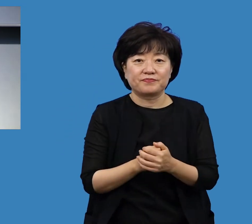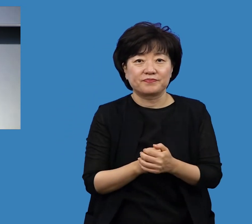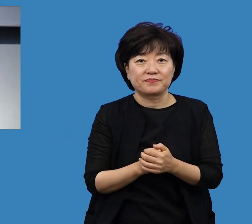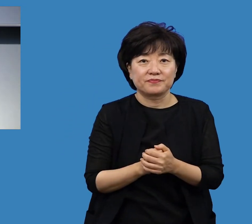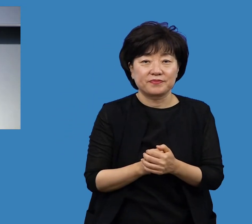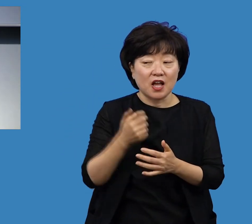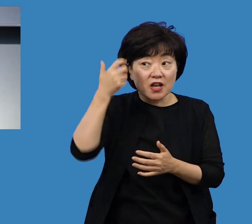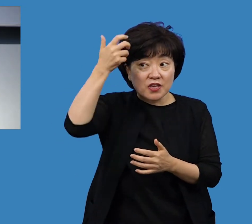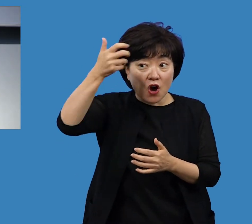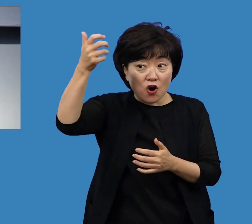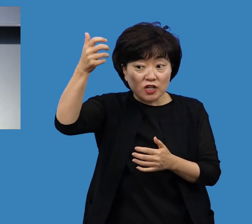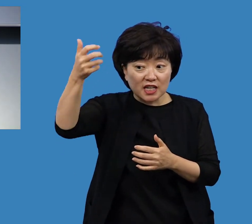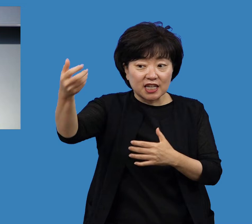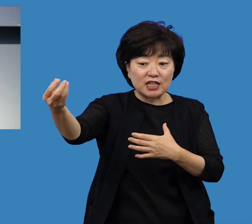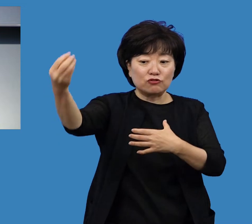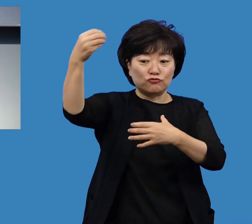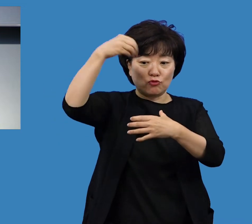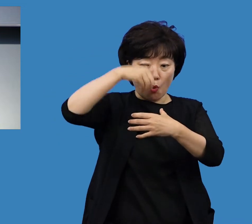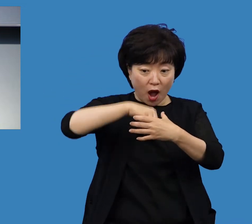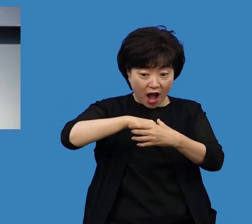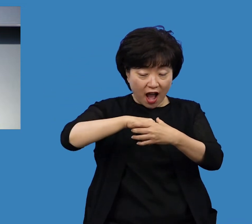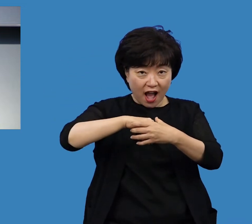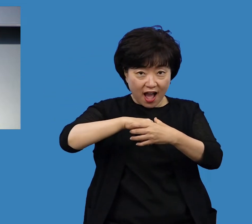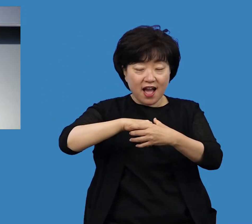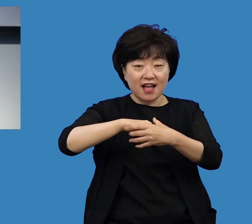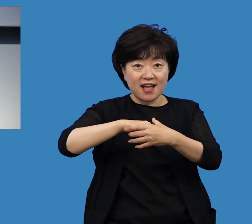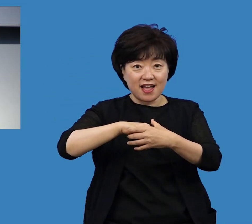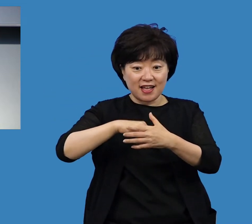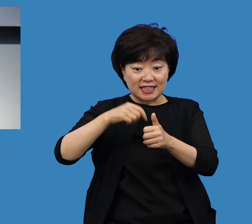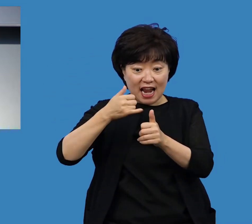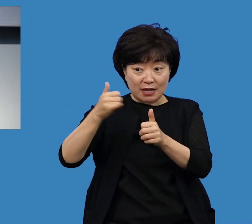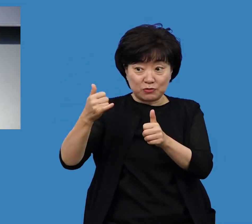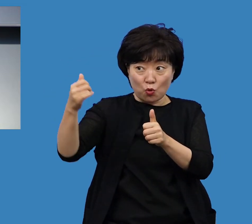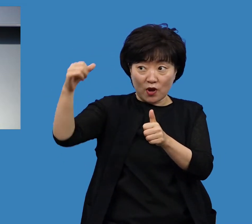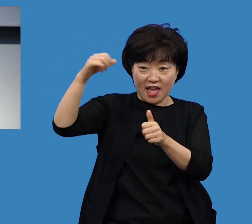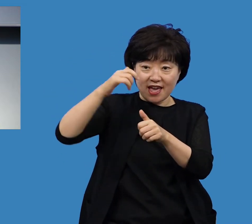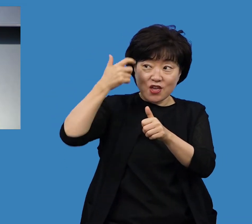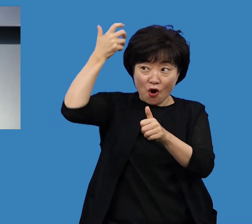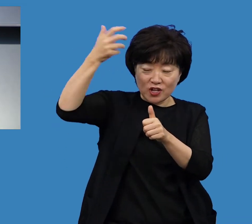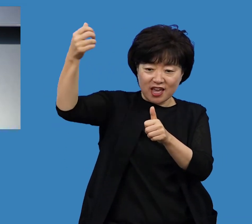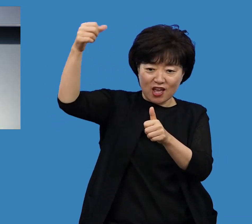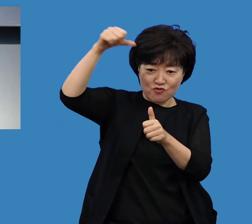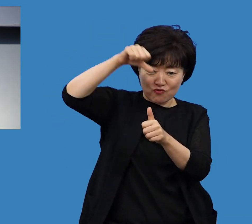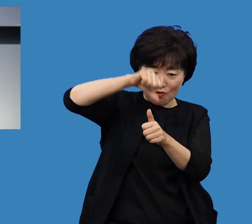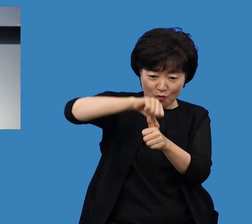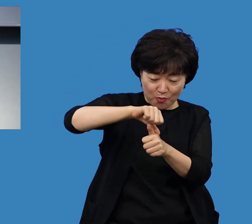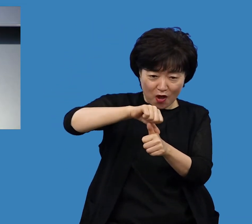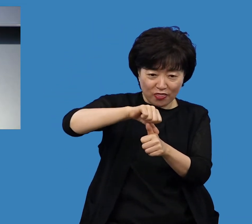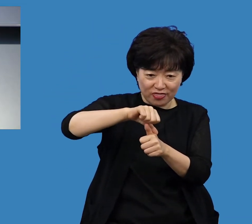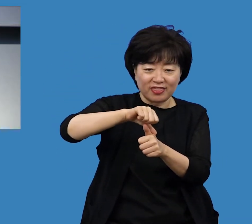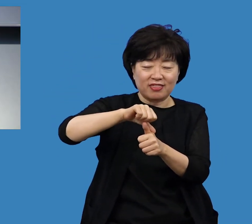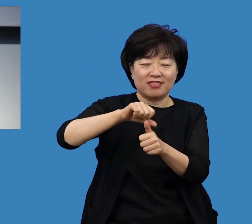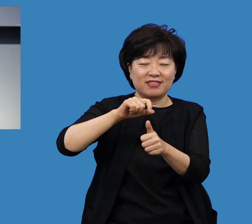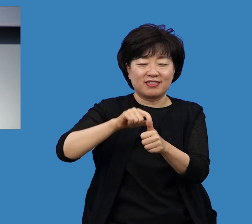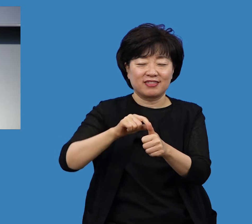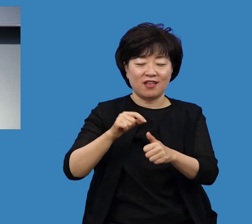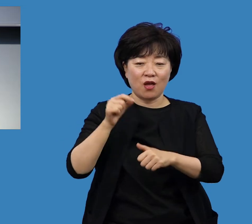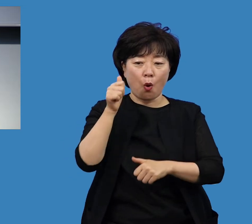안에 들어오게 되면 그 영은 혼과 육을 지배합니다.